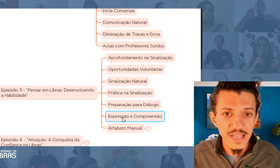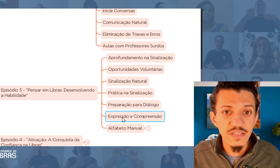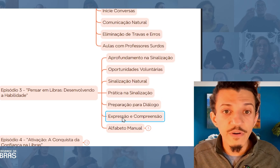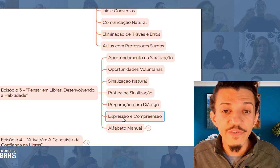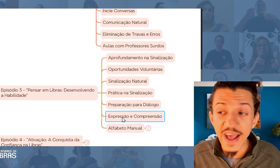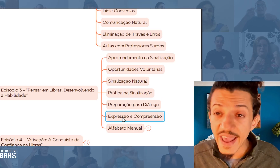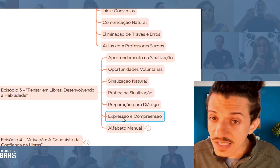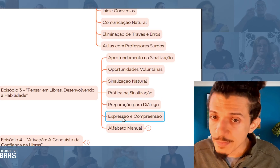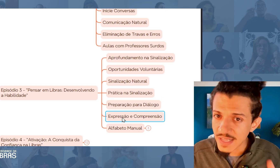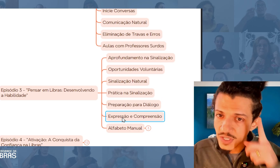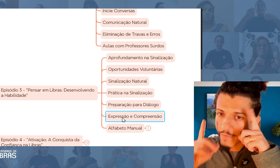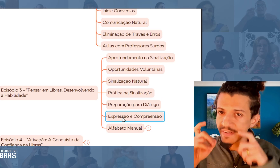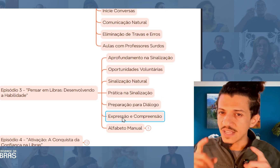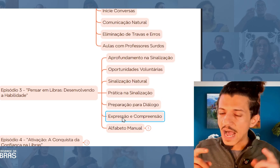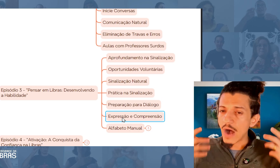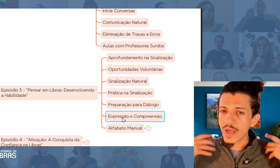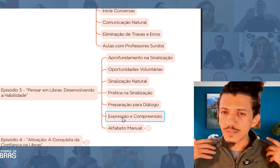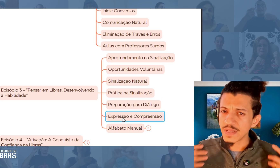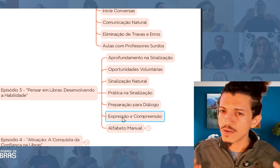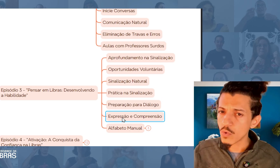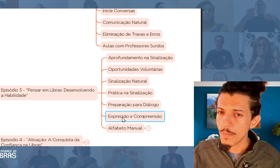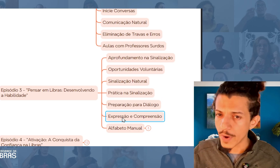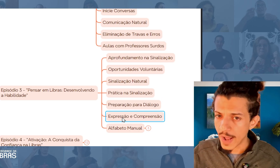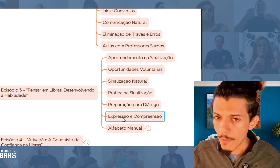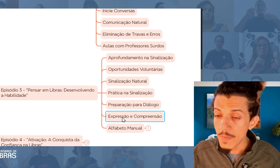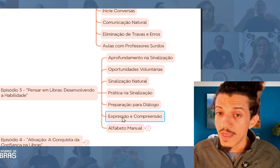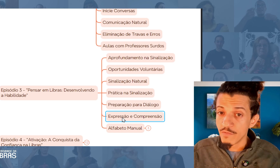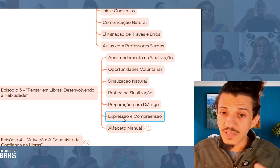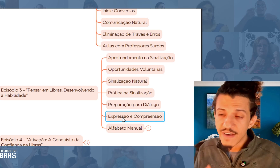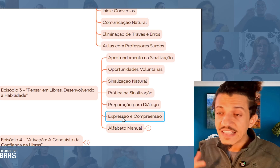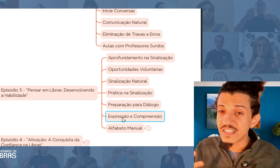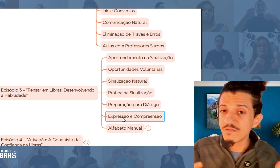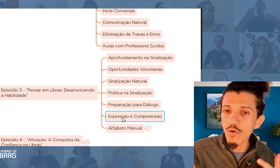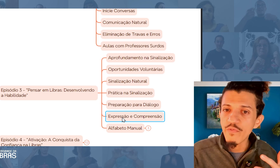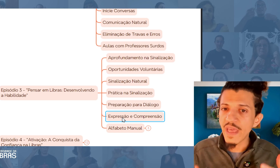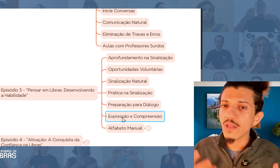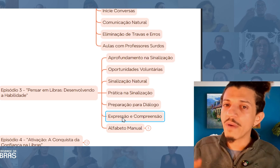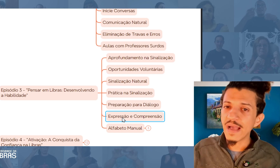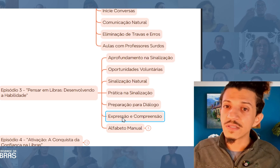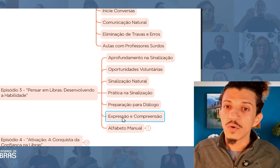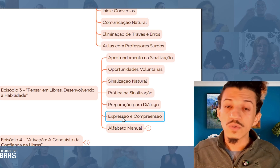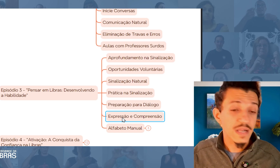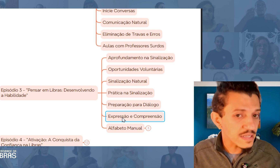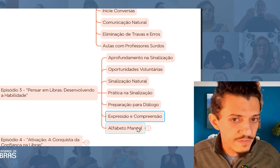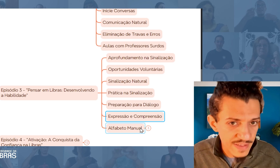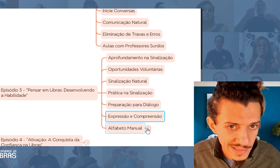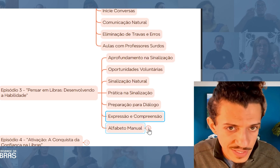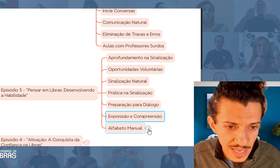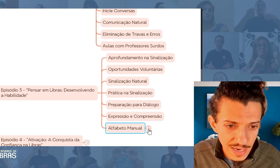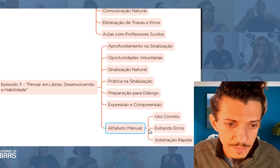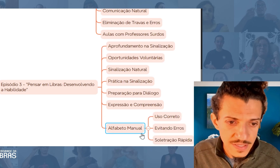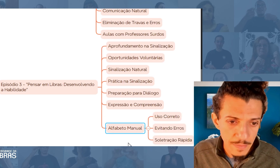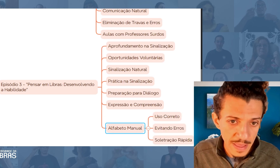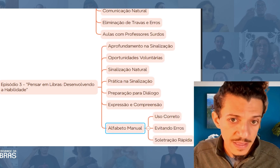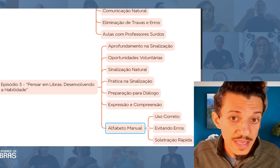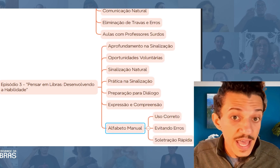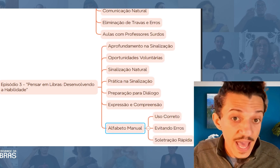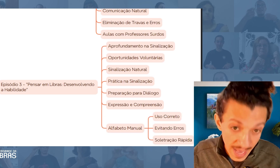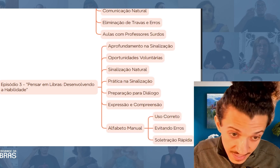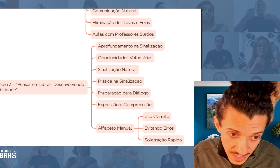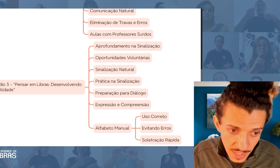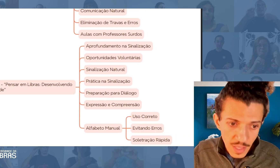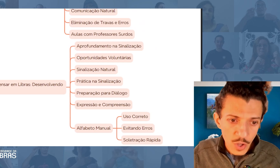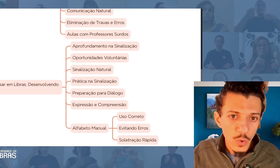vai desenvolver a expressão facial, a expressão corporal, você vai desenvolvendo mais os classificadores da Libras também, e